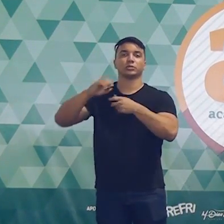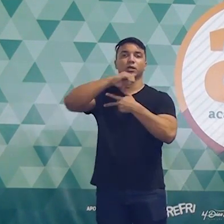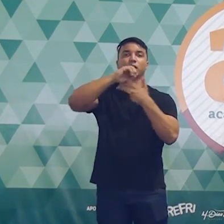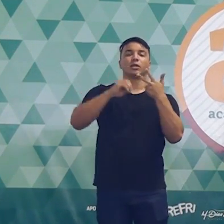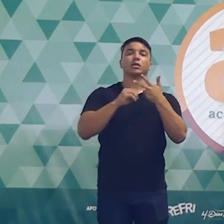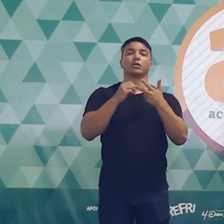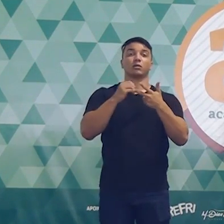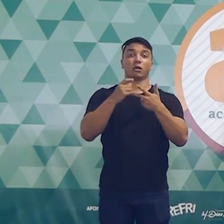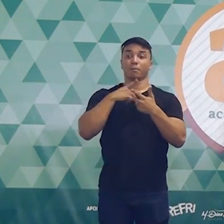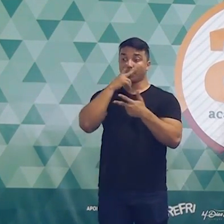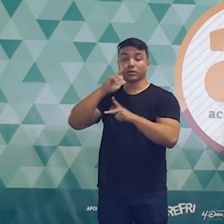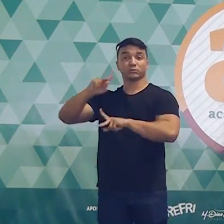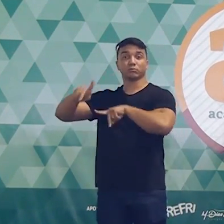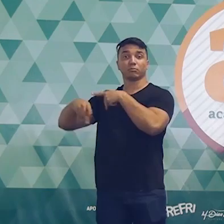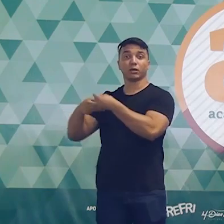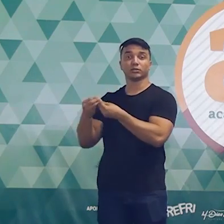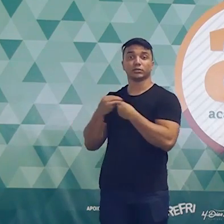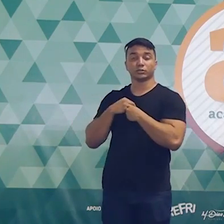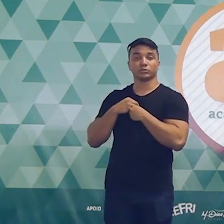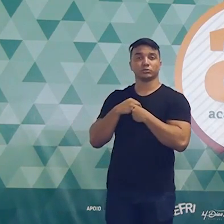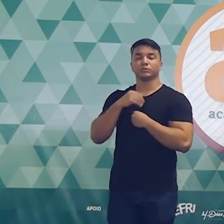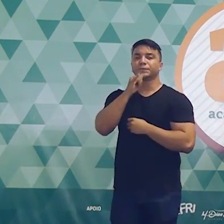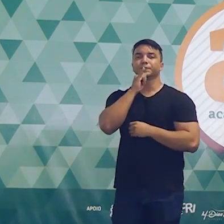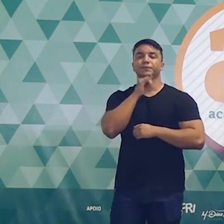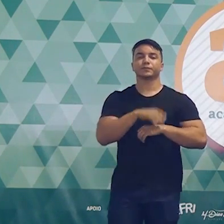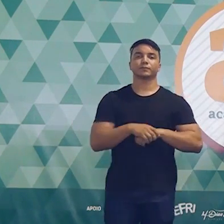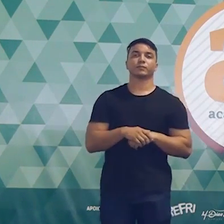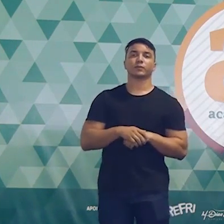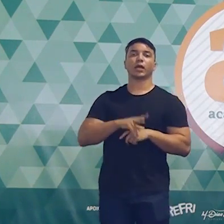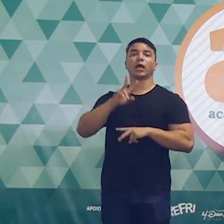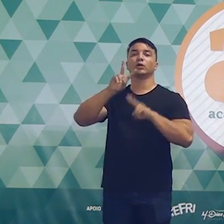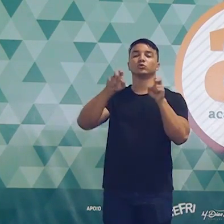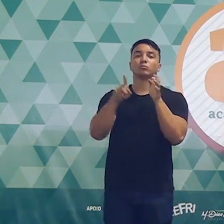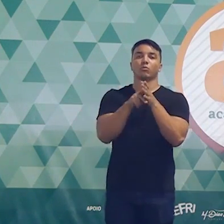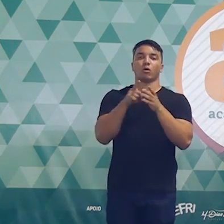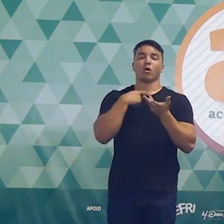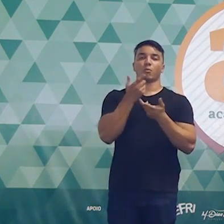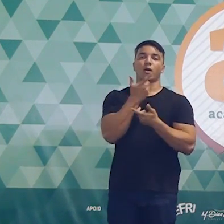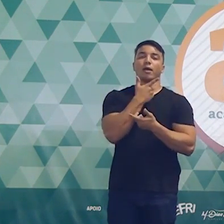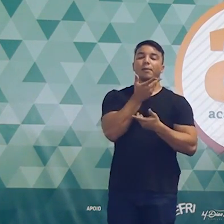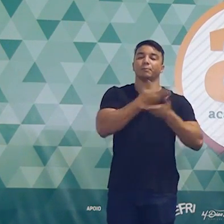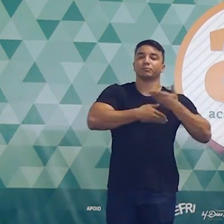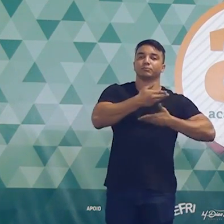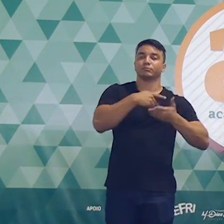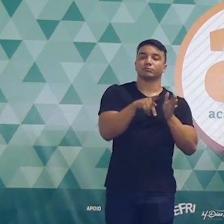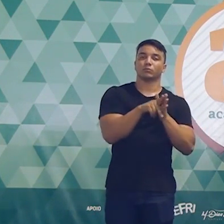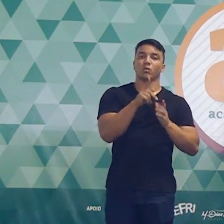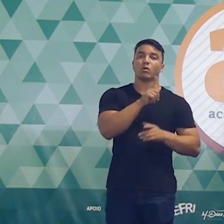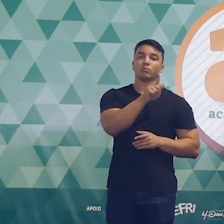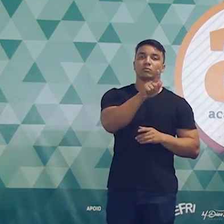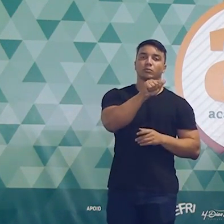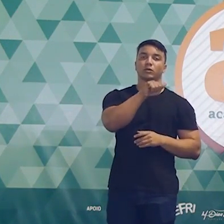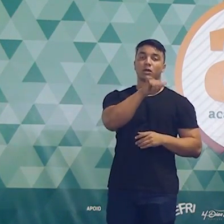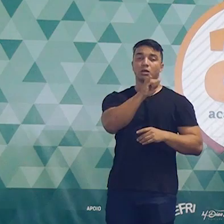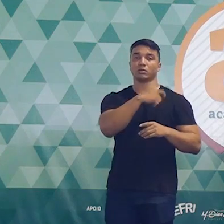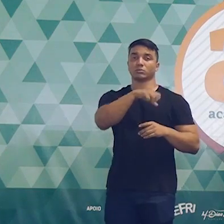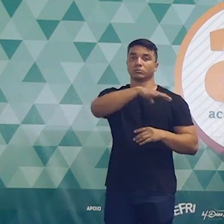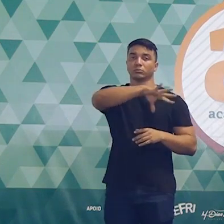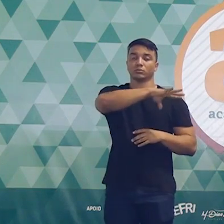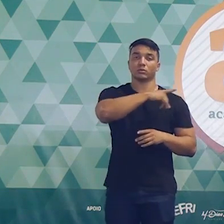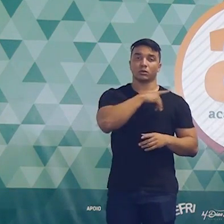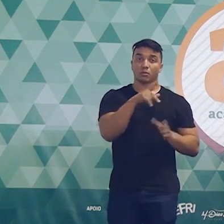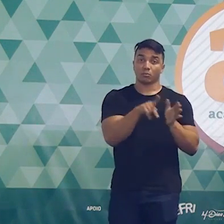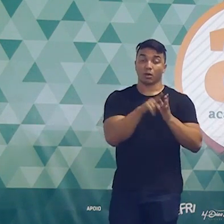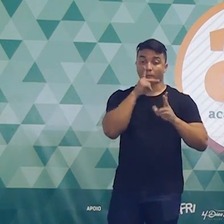Enem, porque é um presente. Entenda, se a questão homoafetiva cai no Enem, é um presente para a